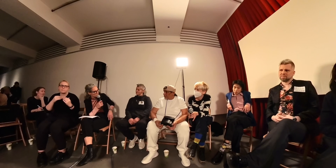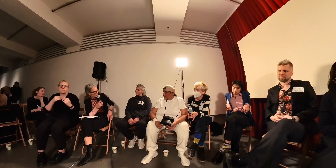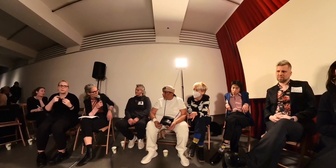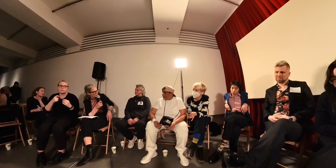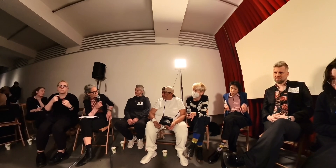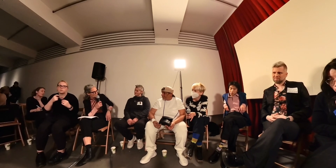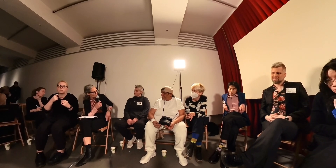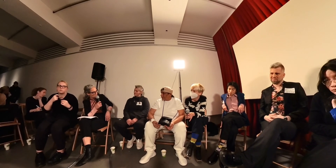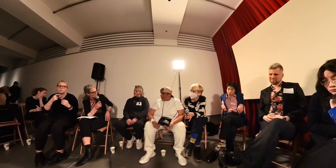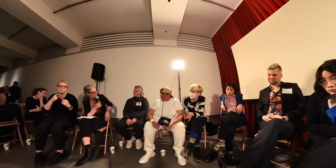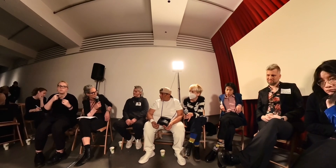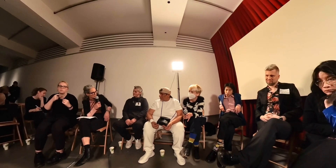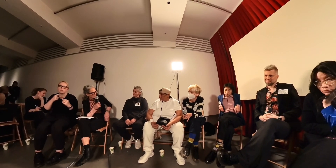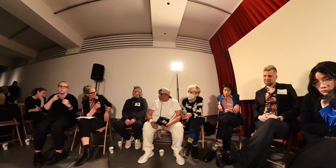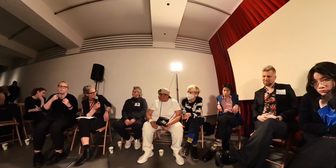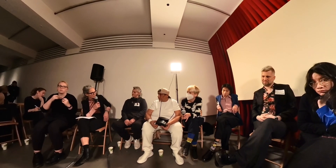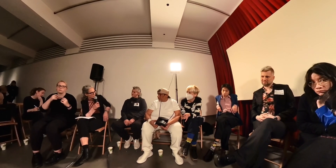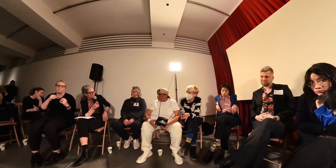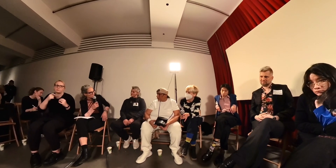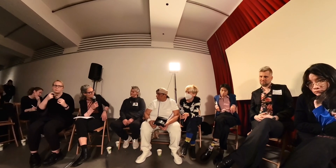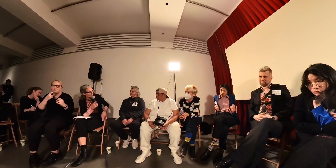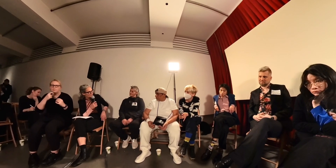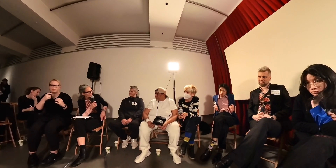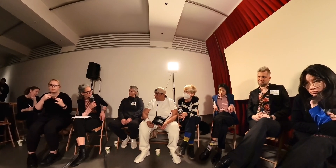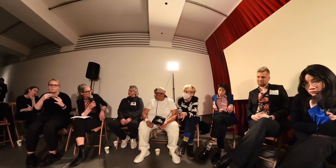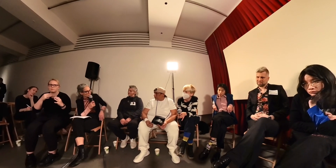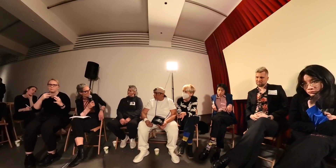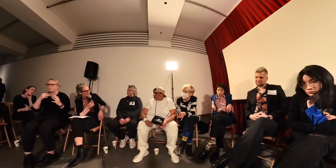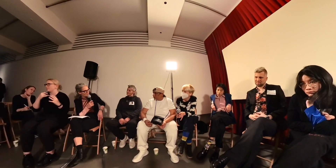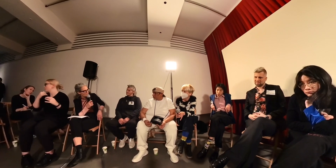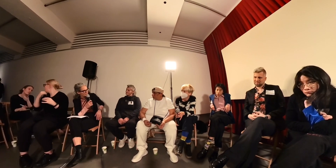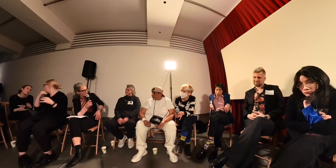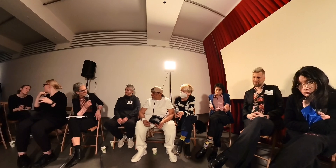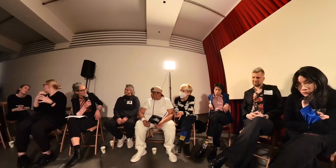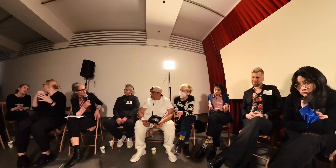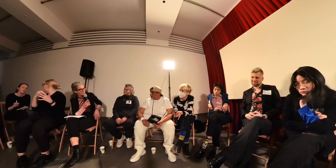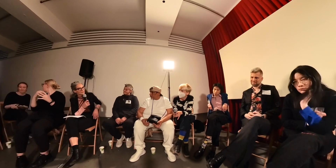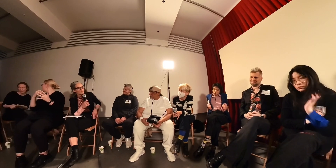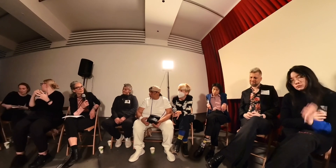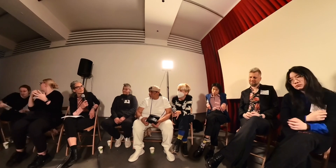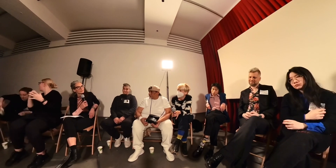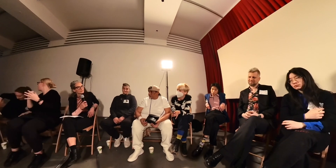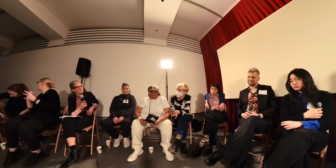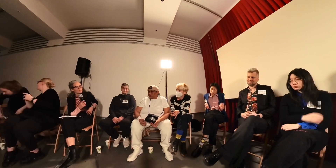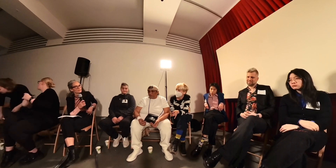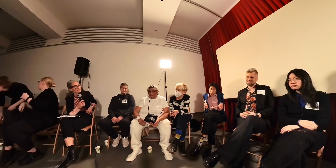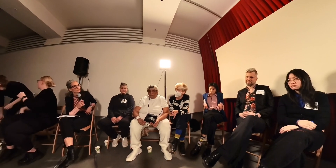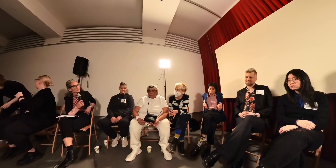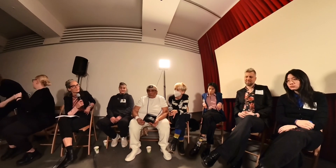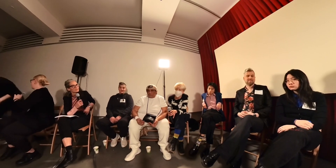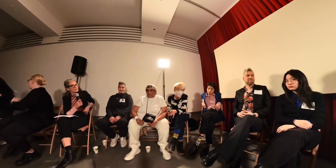mohli nabídnout něco, co zajímá někoho dalšího než přátelé přátel.